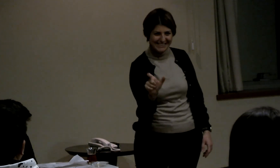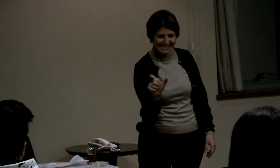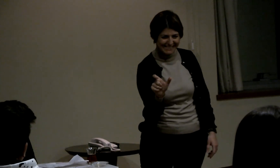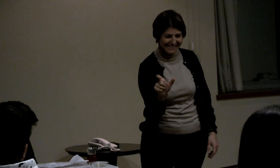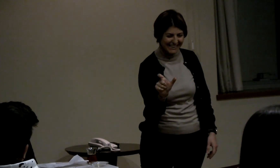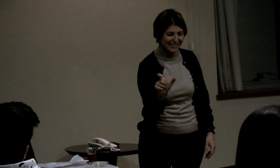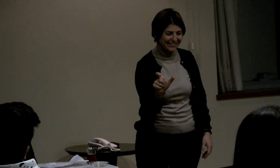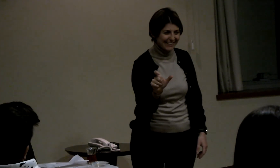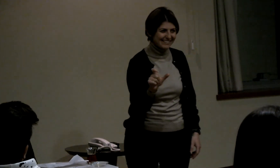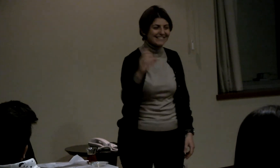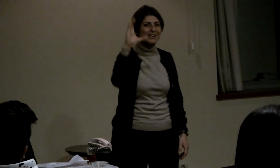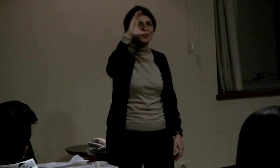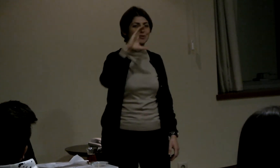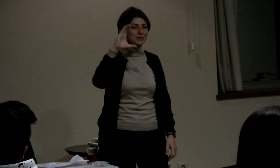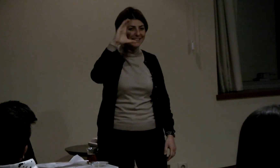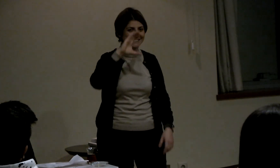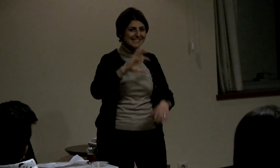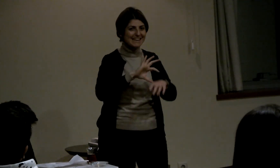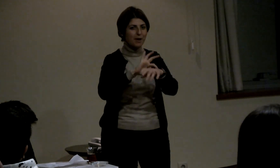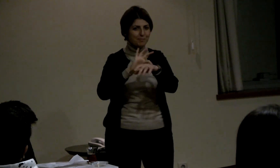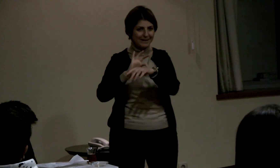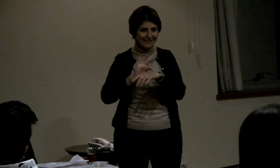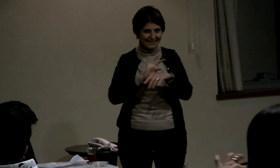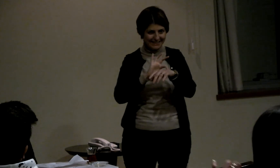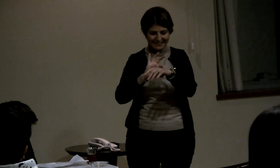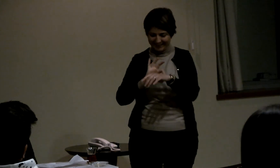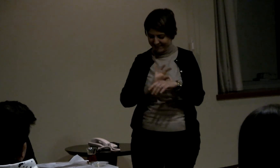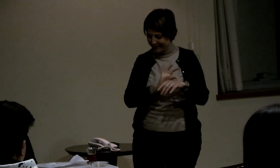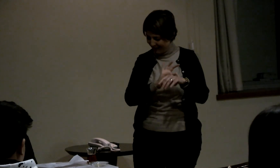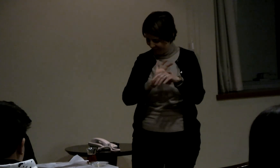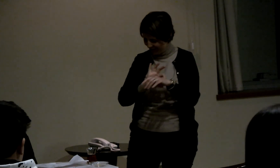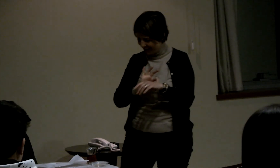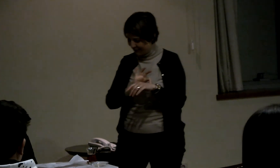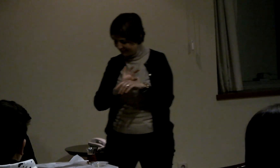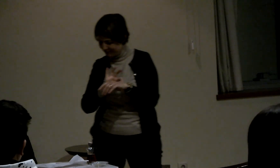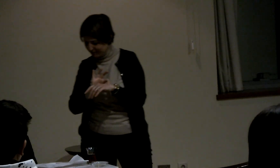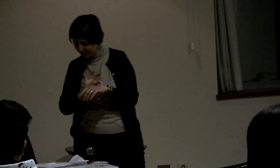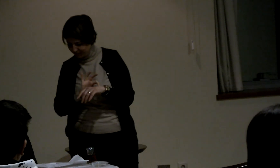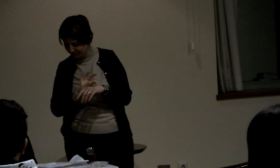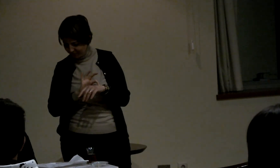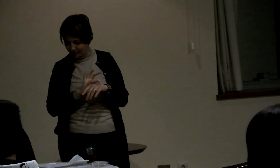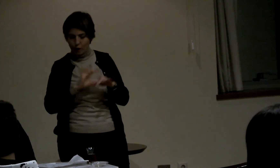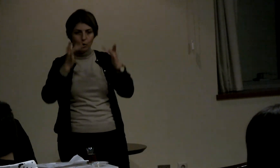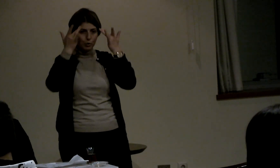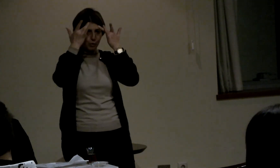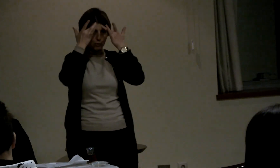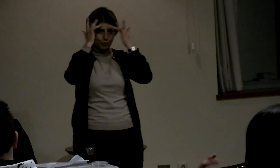Turist. Evet. Turist. Defteri. Evet. Kültür.